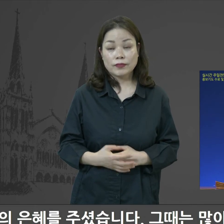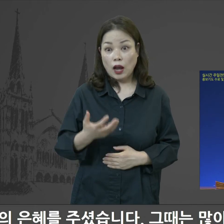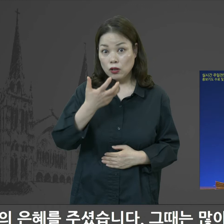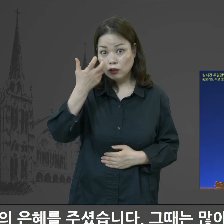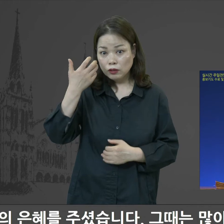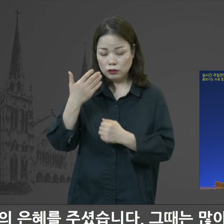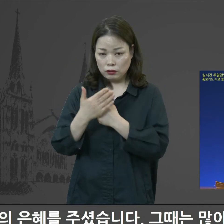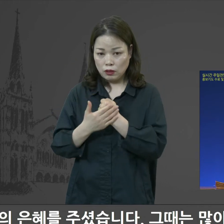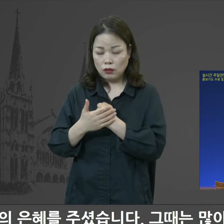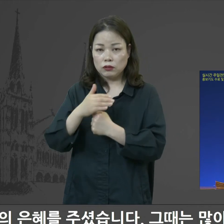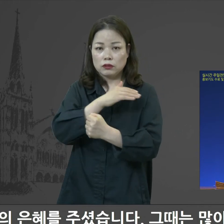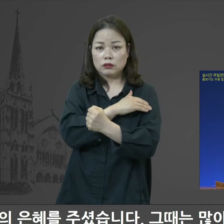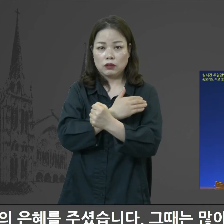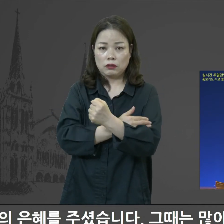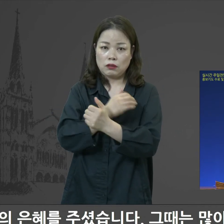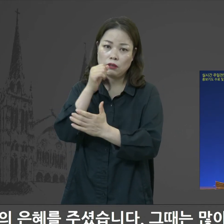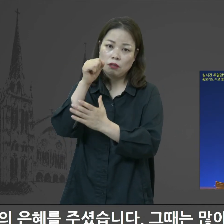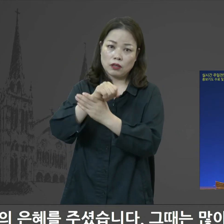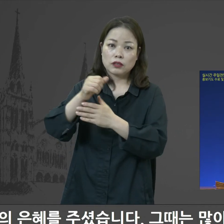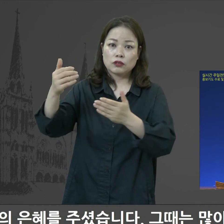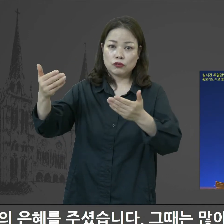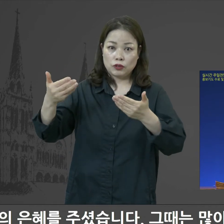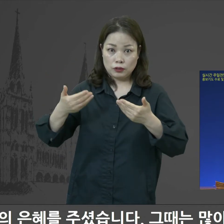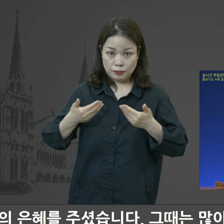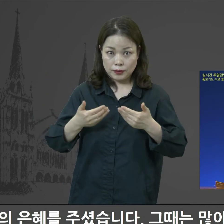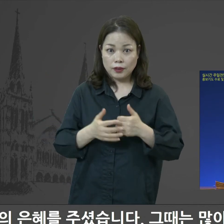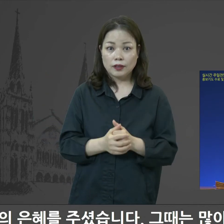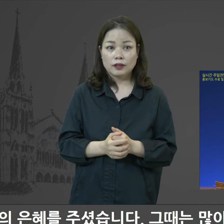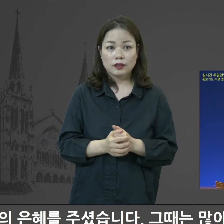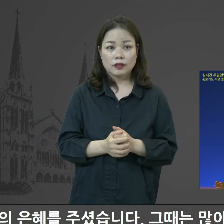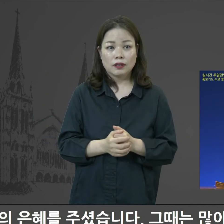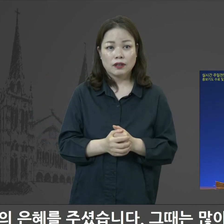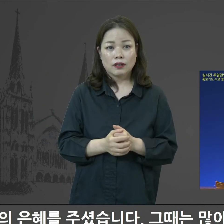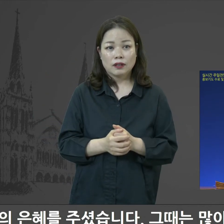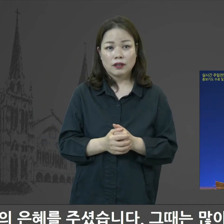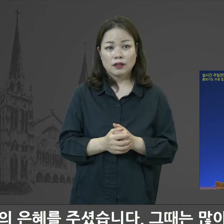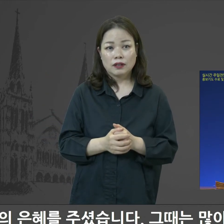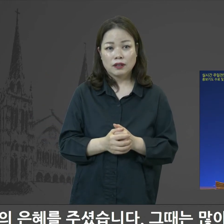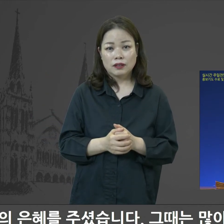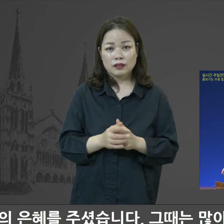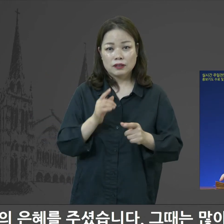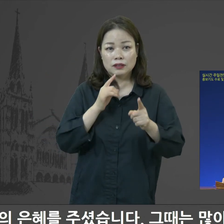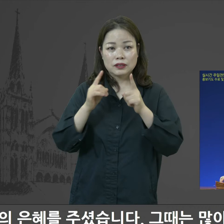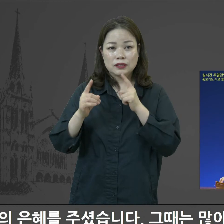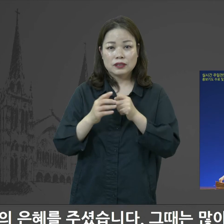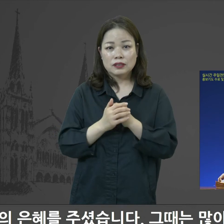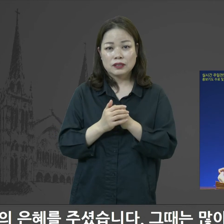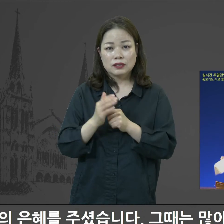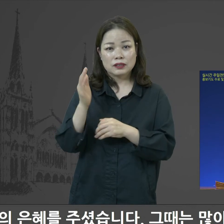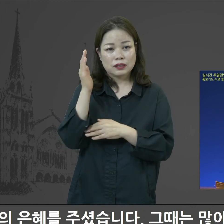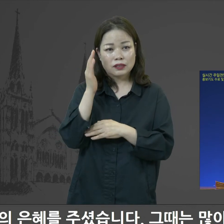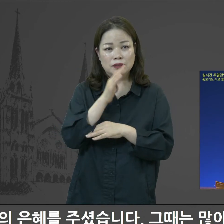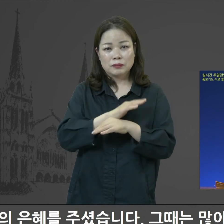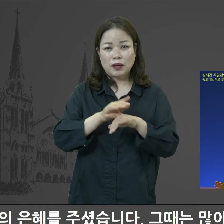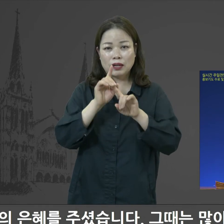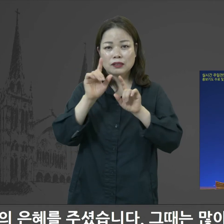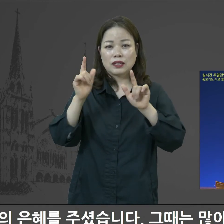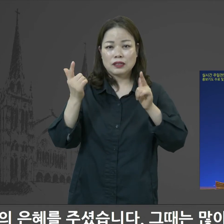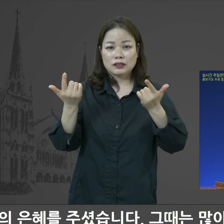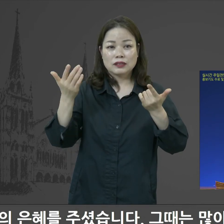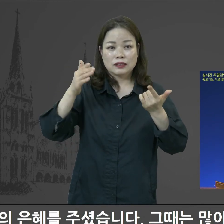영적인 은혜와 능력을 허락해 주셨습니다. 제가 이야기는 설교할 때 웬만하면 잘 안 하려고